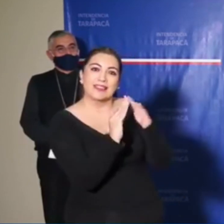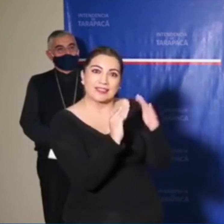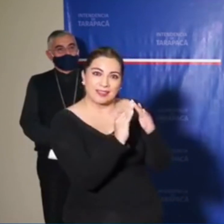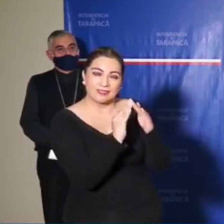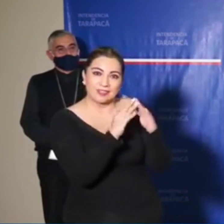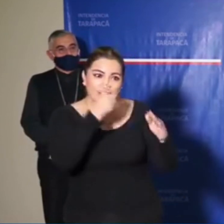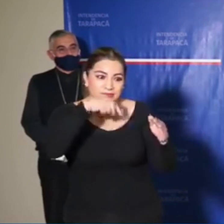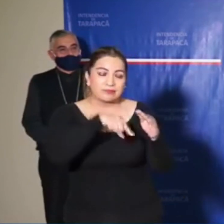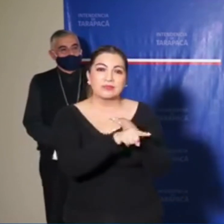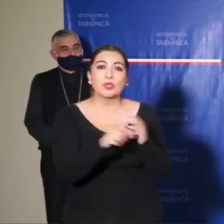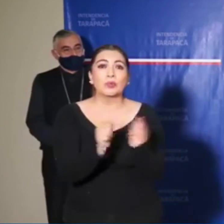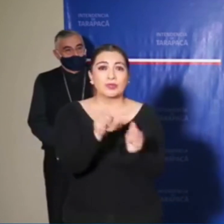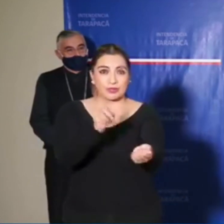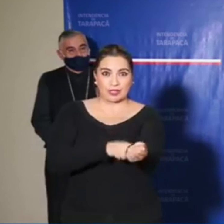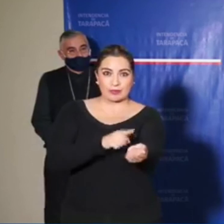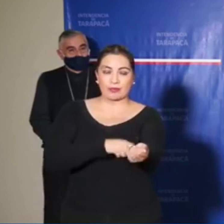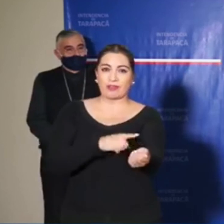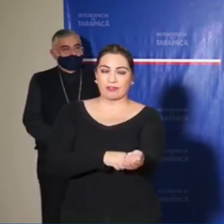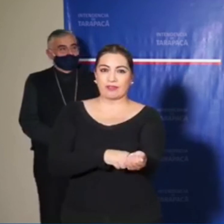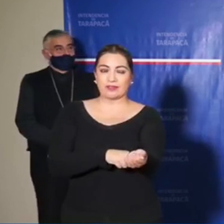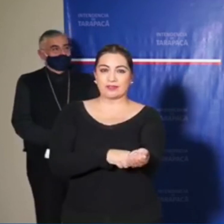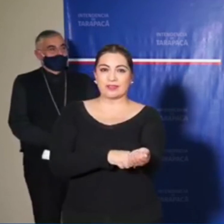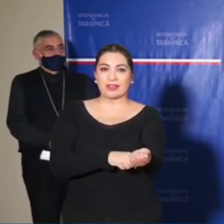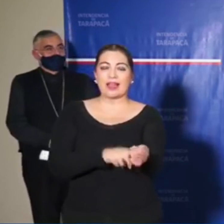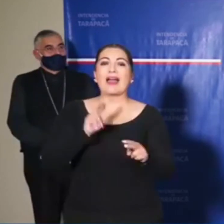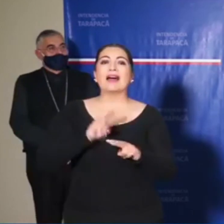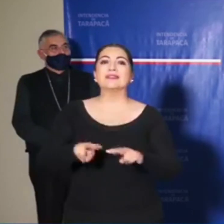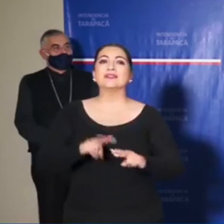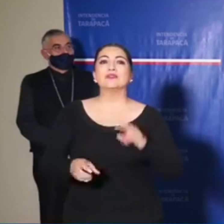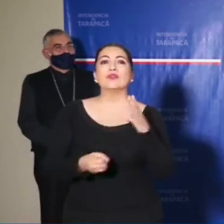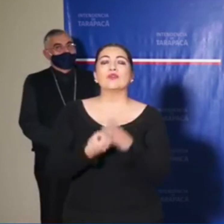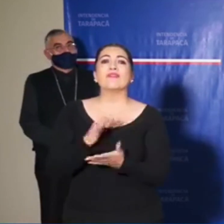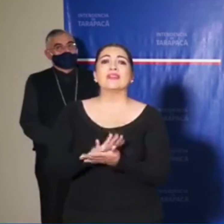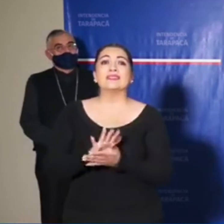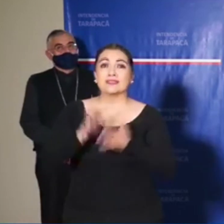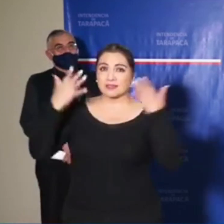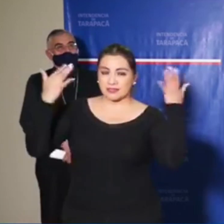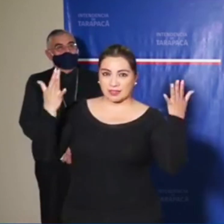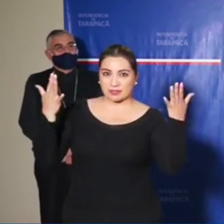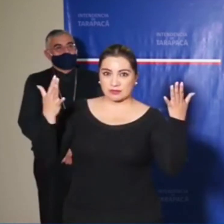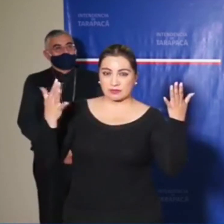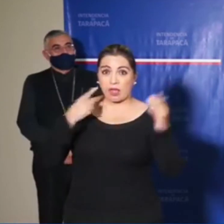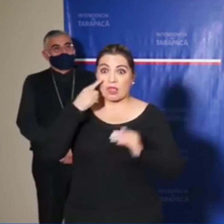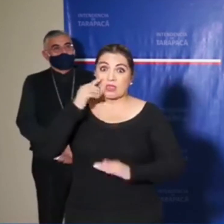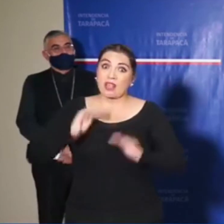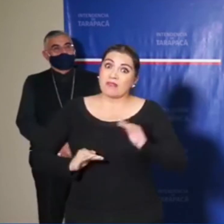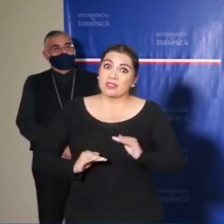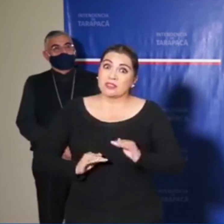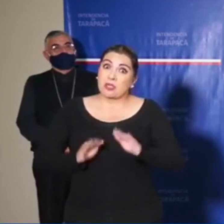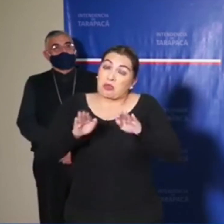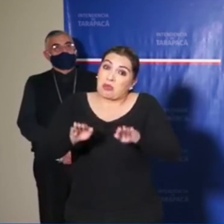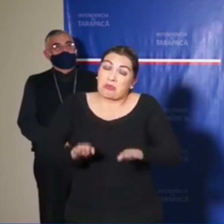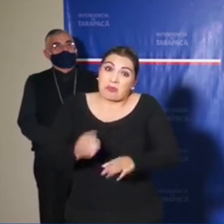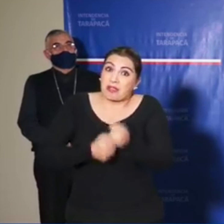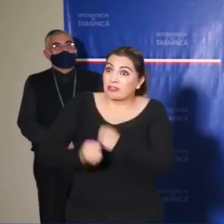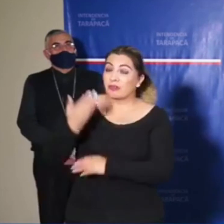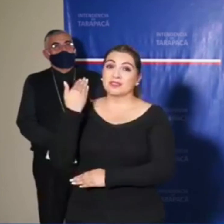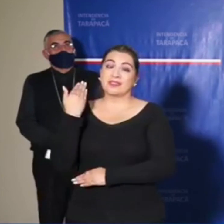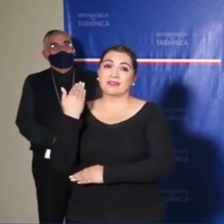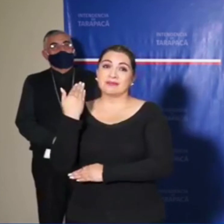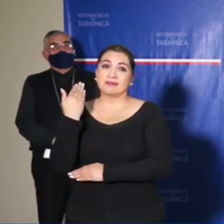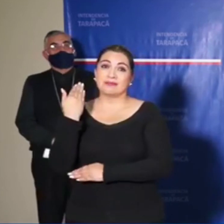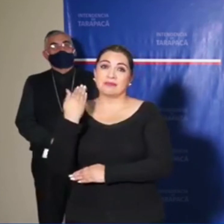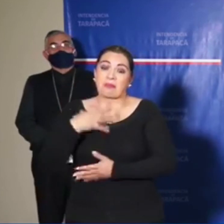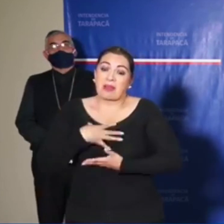en el sentido de nuestra familia, vincular esta nueva celebración, que quizás no va a ser lo mismo para nosotros, para nuestra